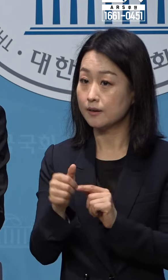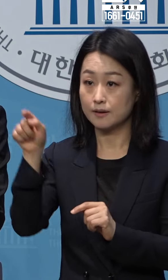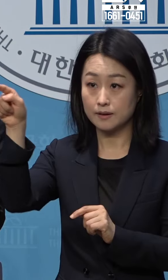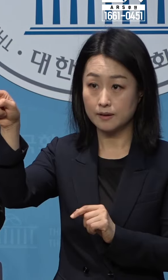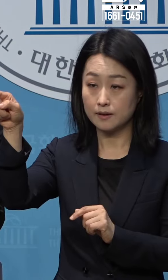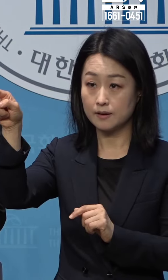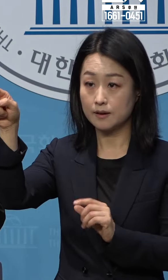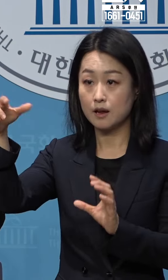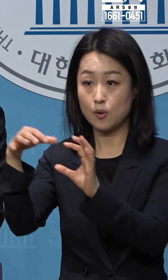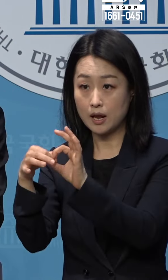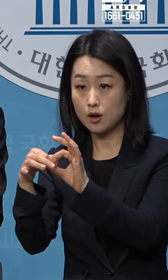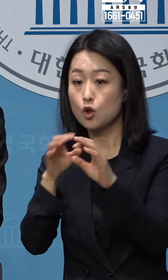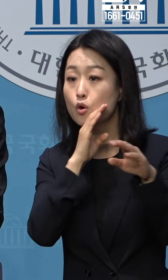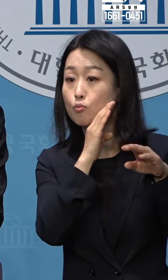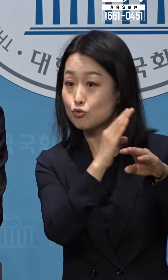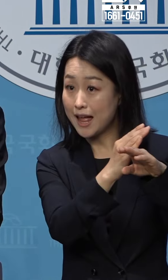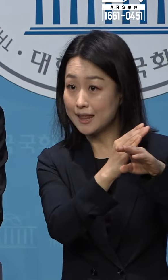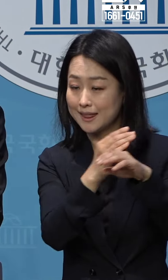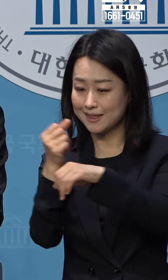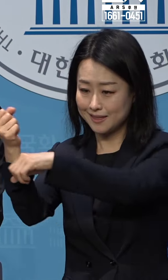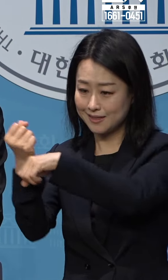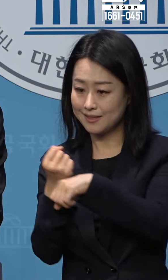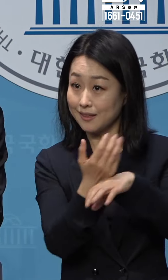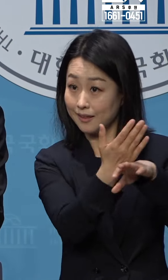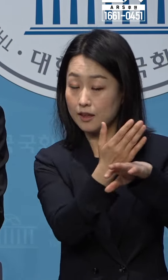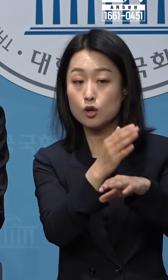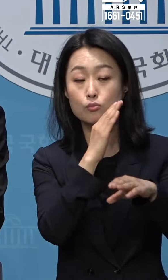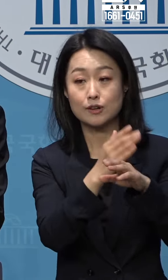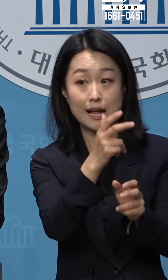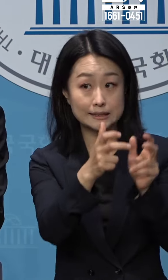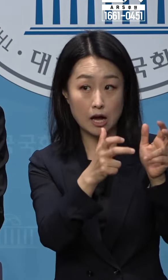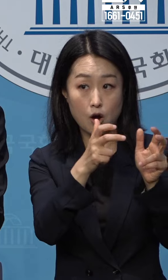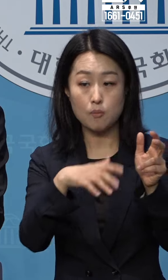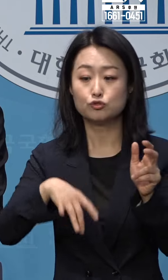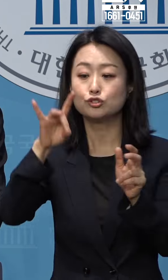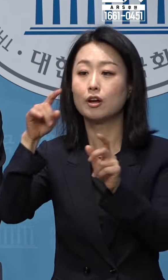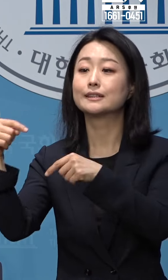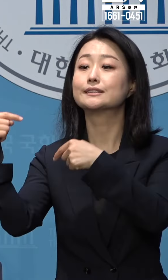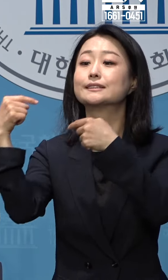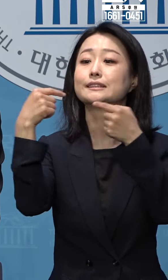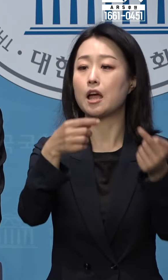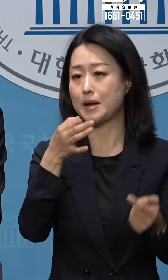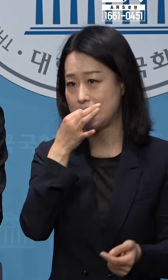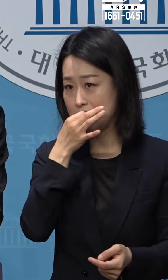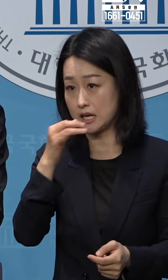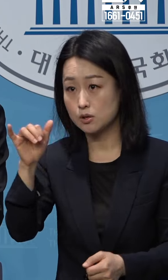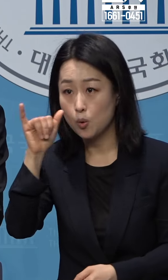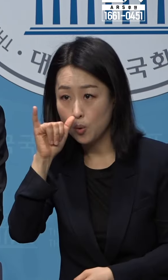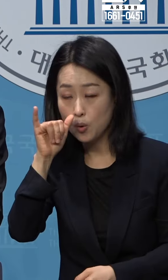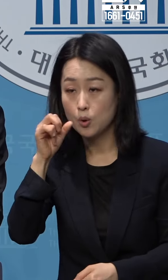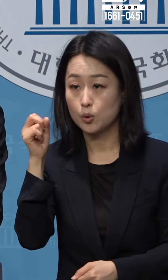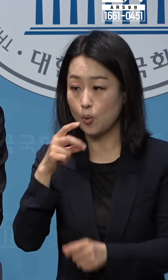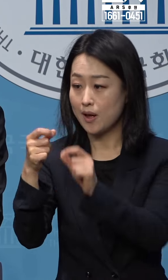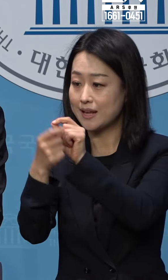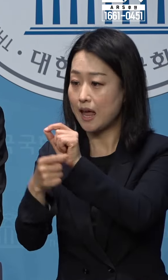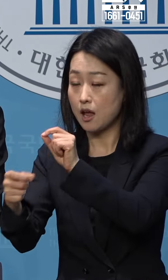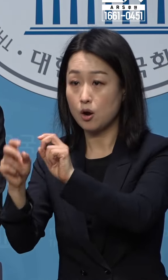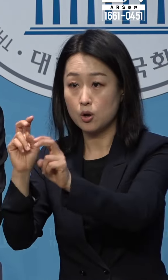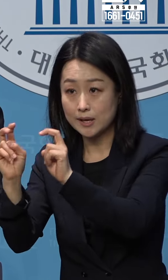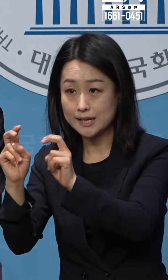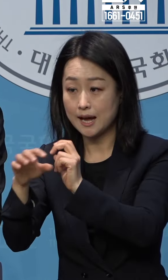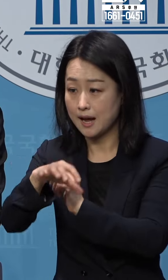계기로 평소 북한과의 대북 사업의 우선적 참여 기회라는 이권뿐만 아니라 계열사가 대북